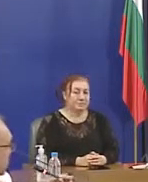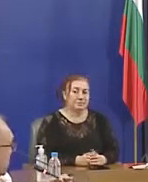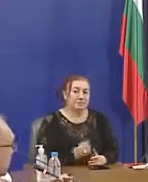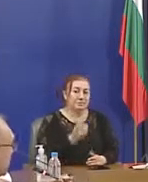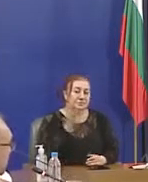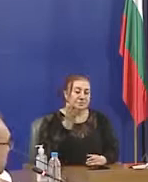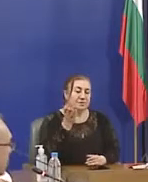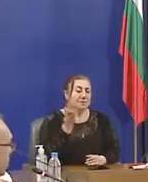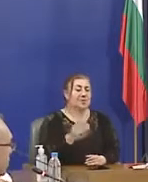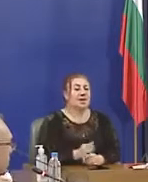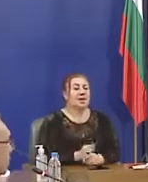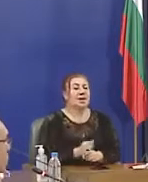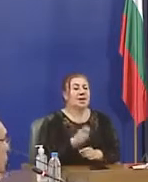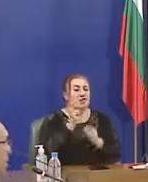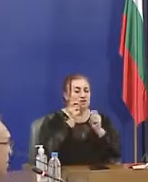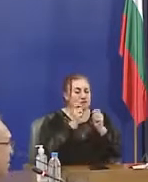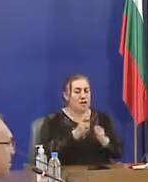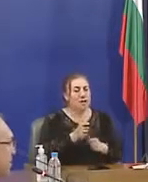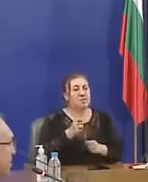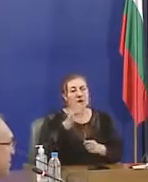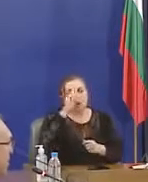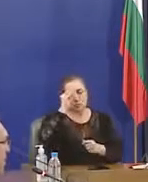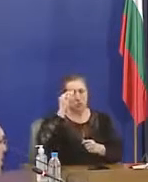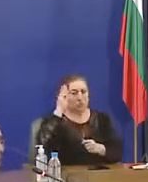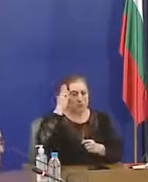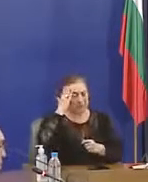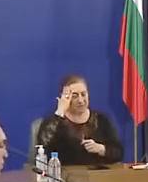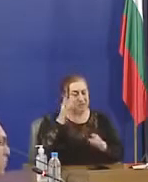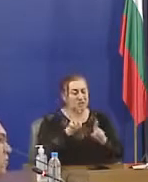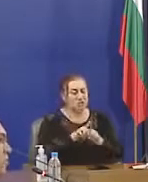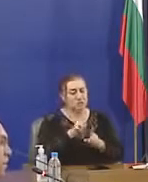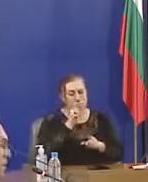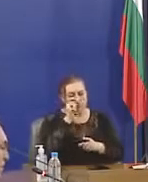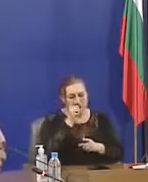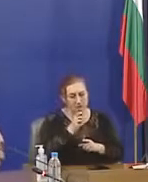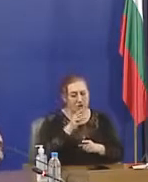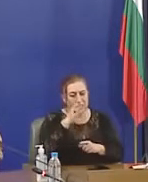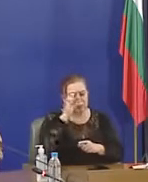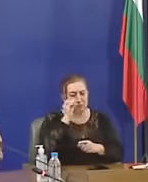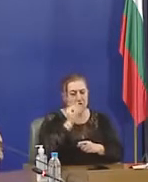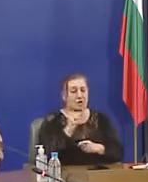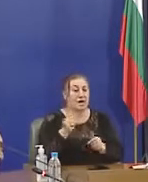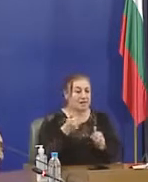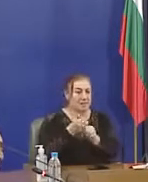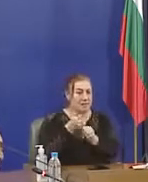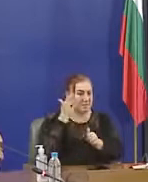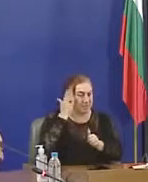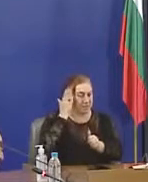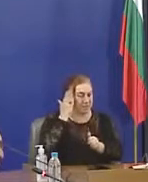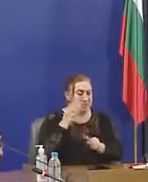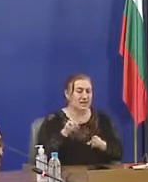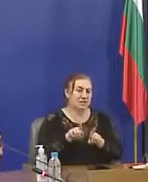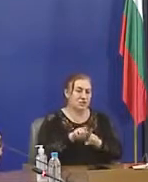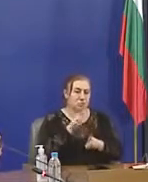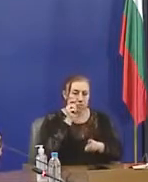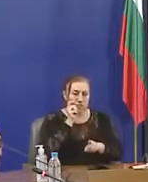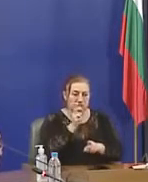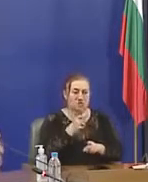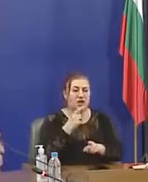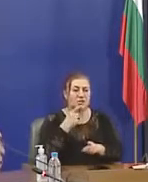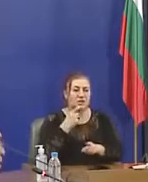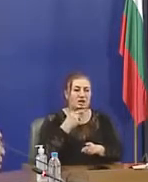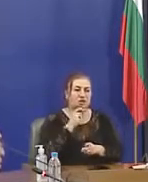Уважаеми господин министър, уважаеми господа заместник министри, уважаеми журналисти, Александровска болница не